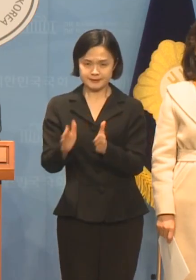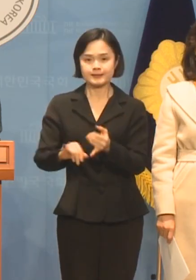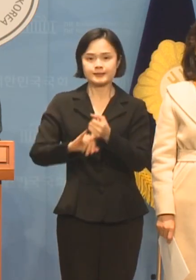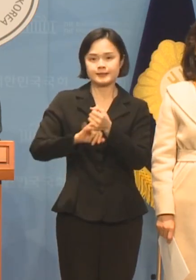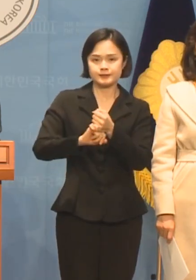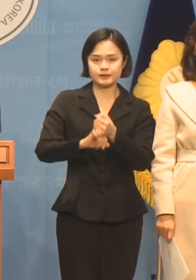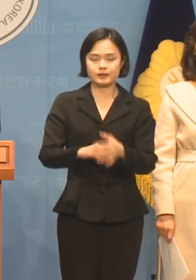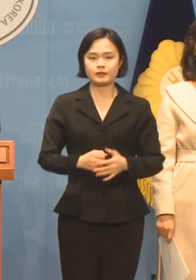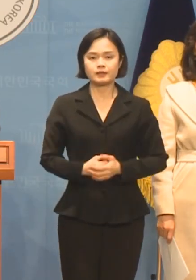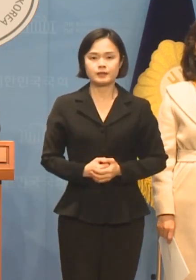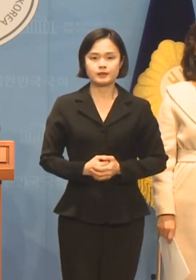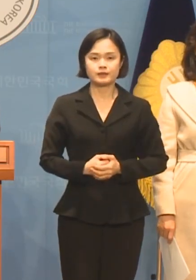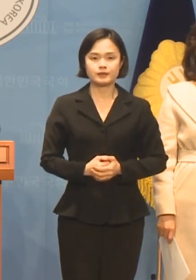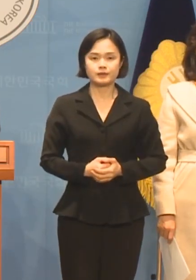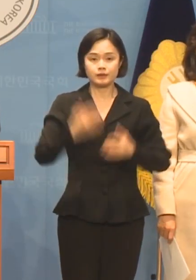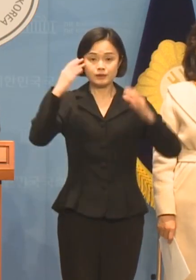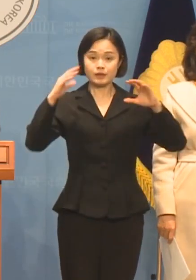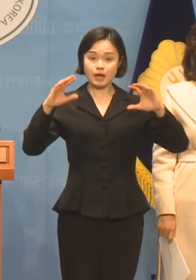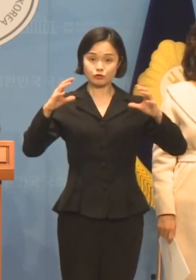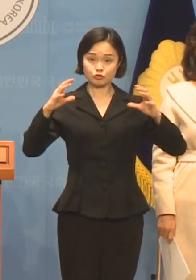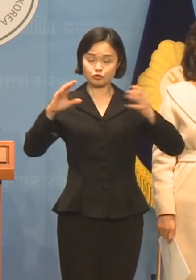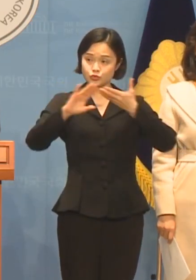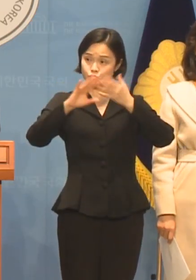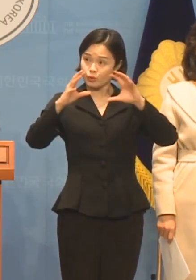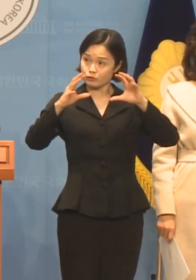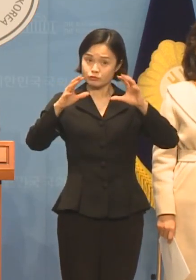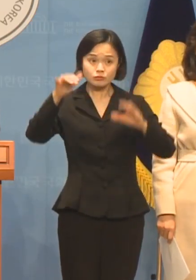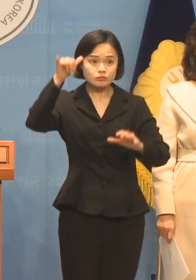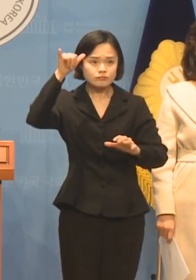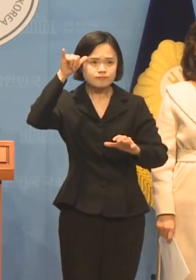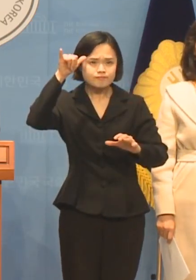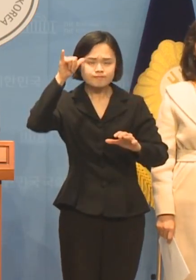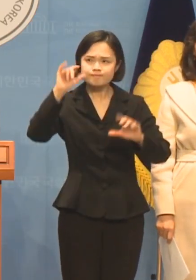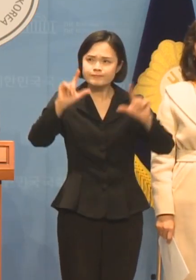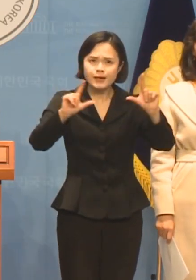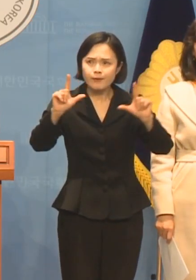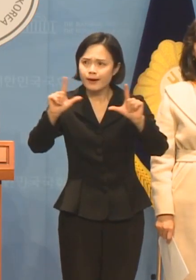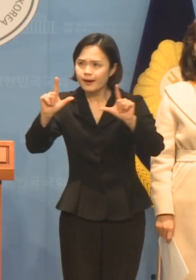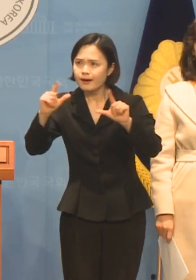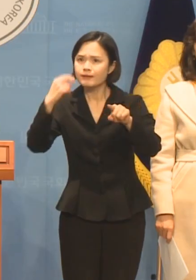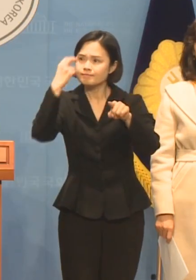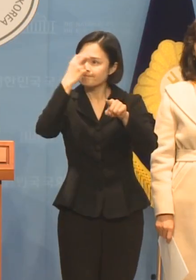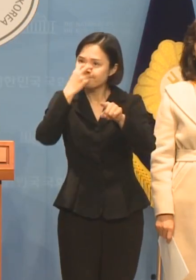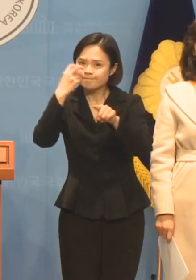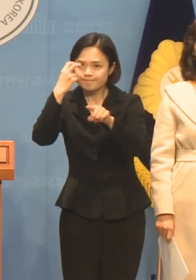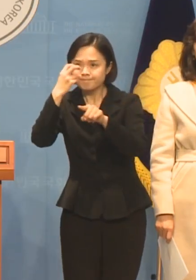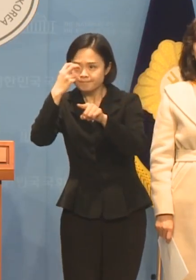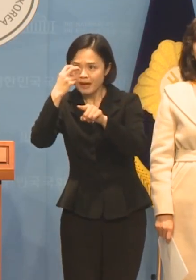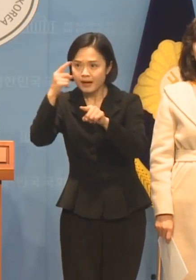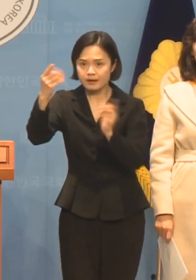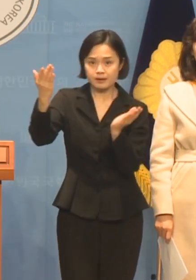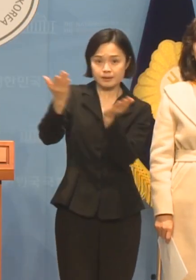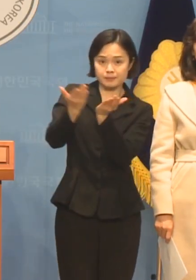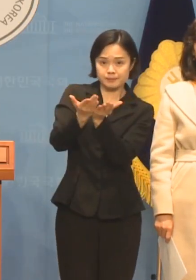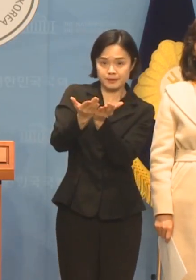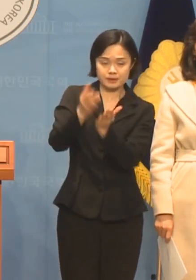그리고 국내외 인공지능 생태계 흐름을 읽고 그에 맞는 인공지능 지원책을 마련하겠습니다.